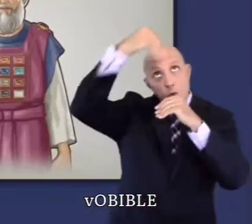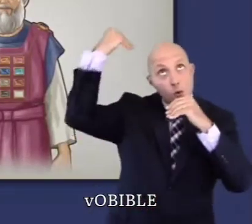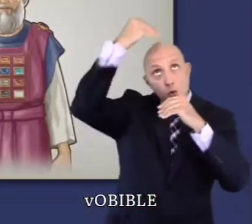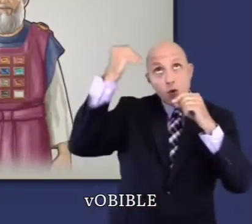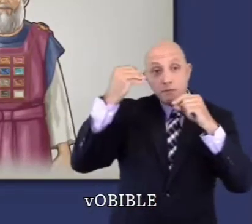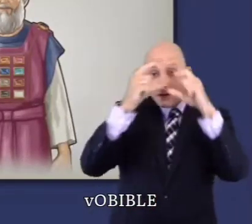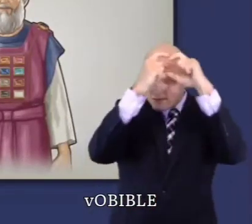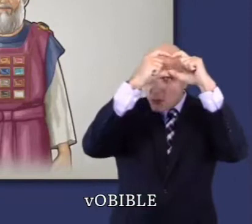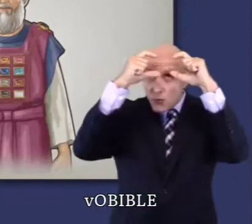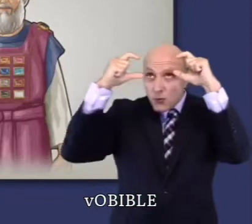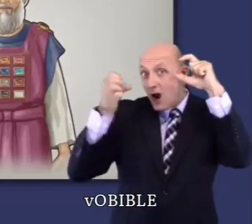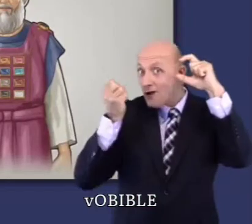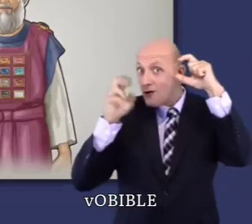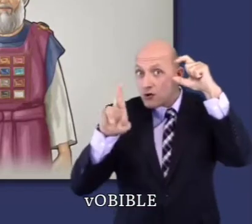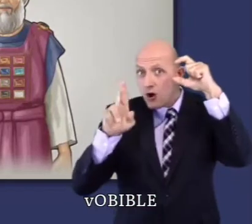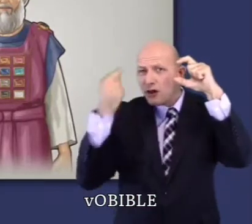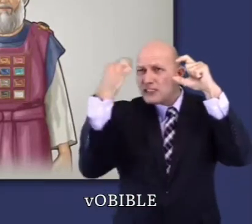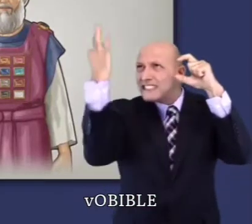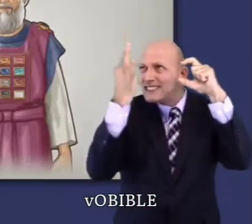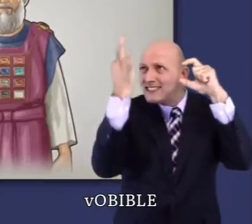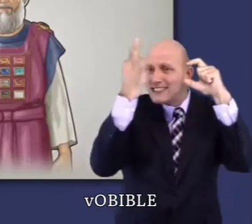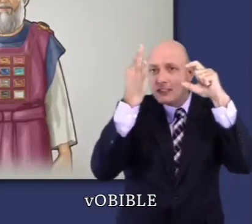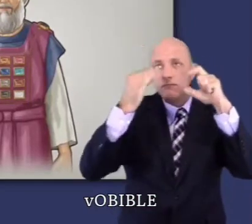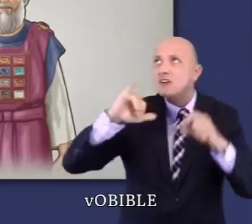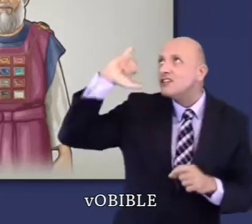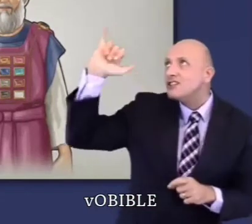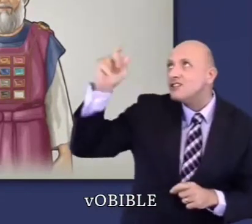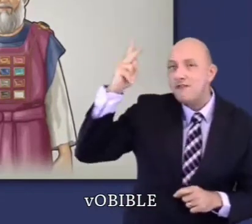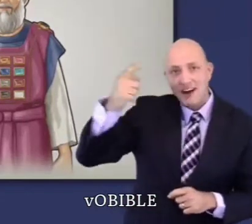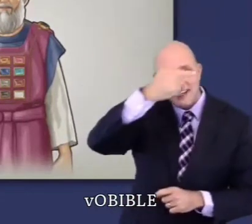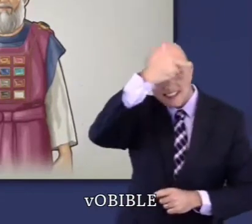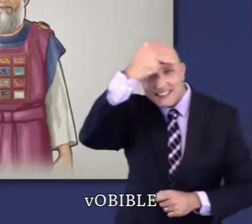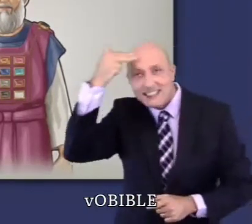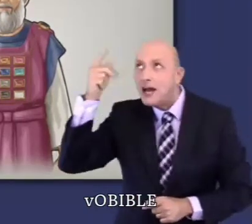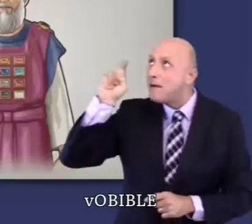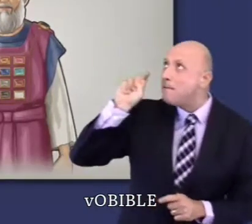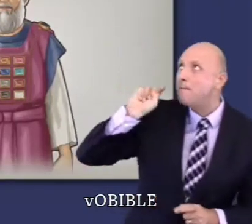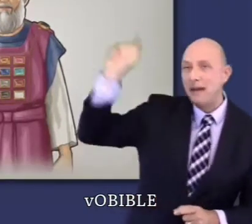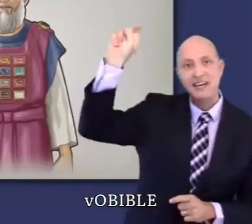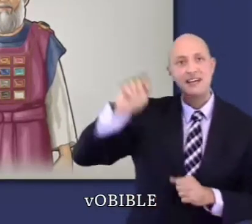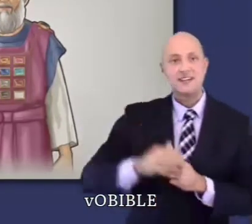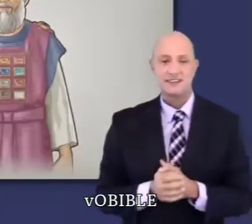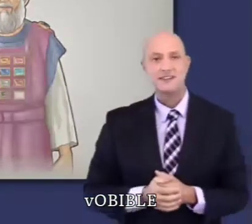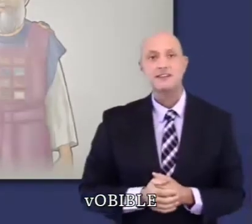en or. Sur cette plaque sont gravés les mots « La sainteté appartient à Jéhovah ».